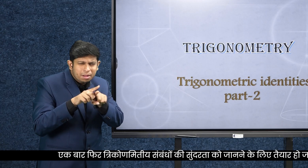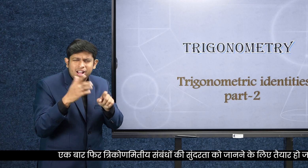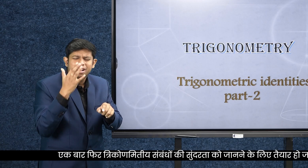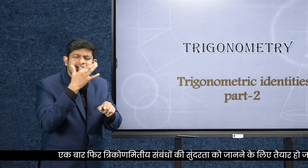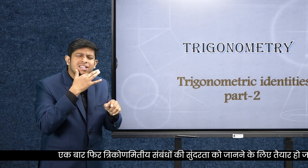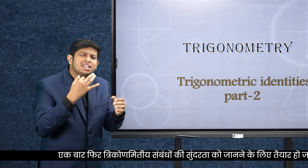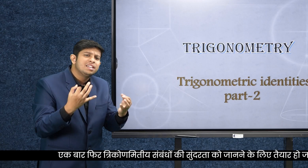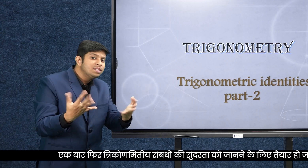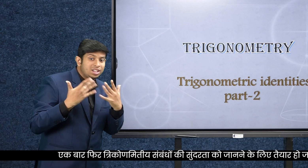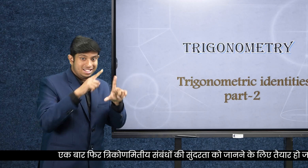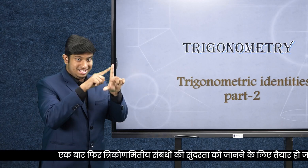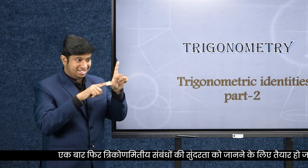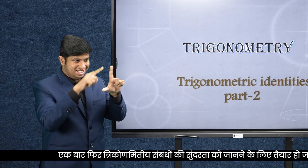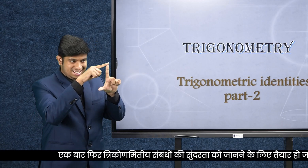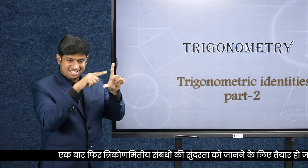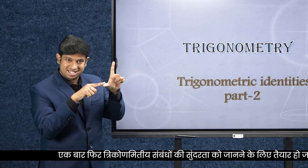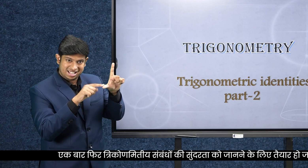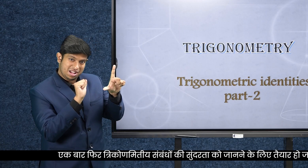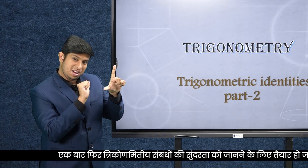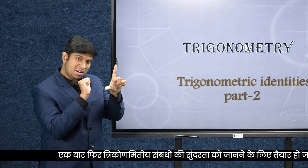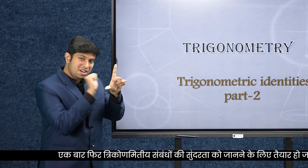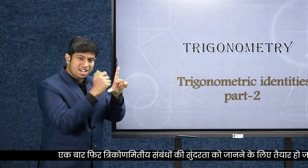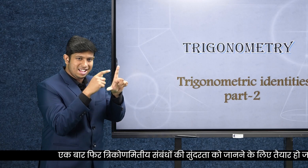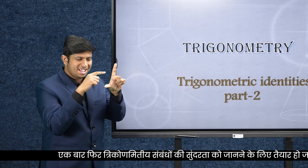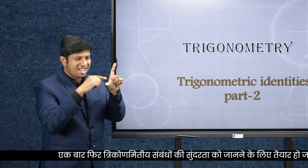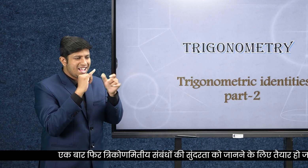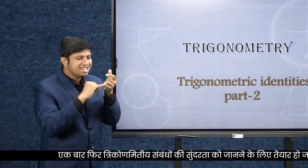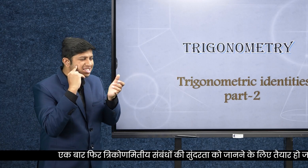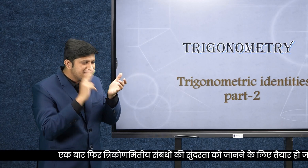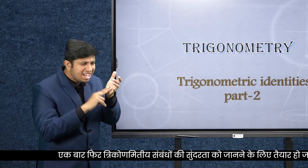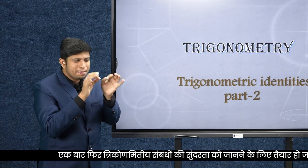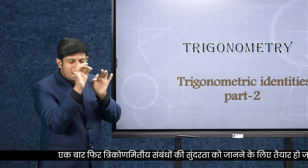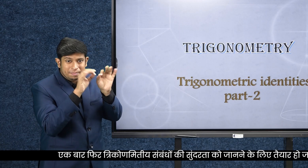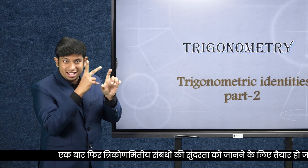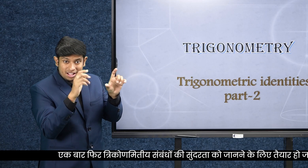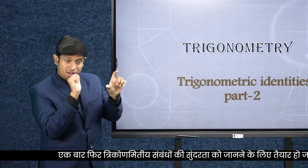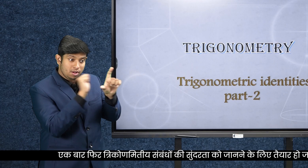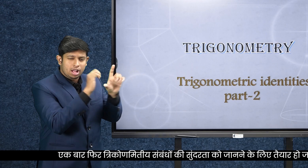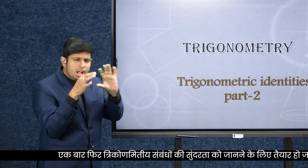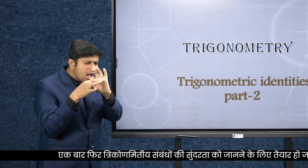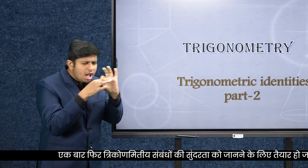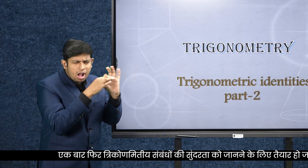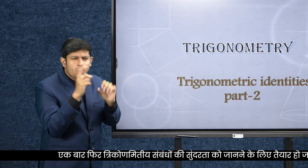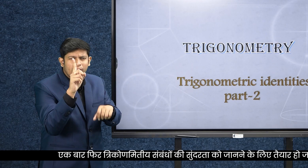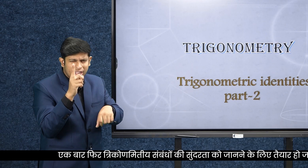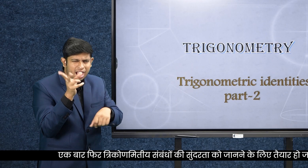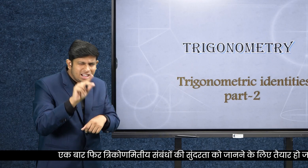एक बार फिर त्रिकोणमितीय संबंधों की सुंदरता को जानने के लिए तैयार हो जाएंगे।